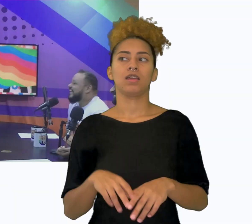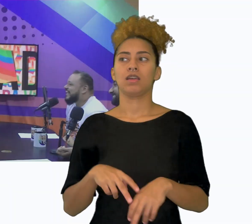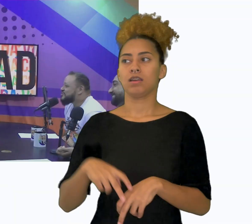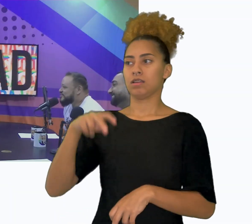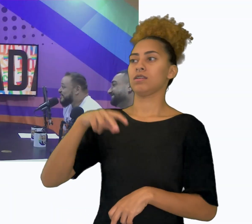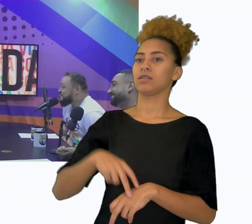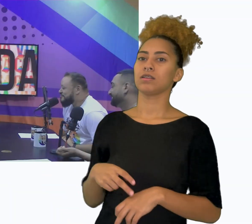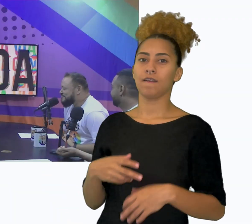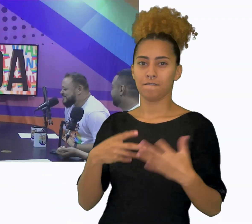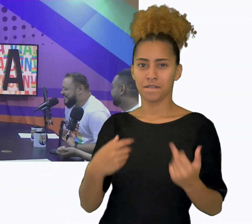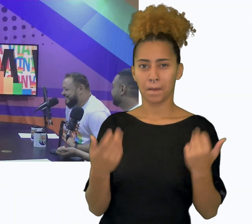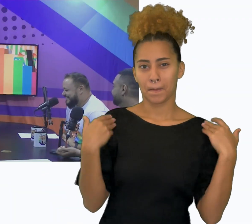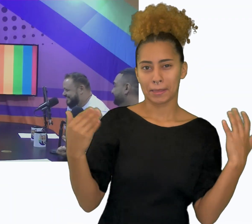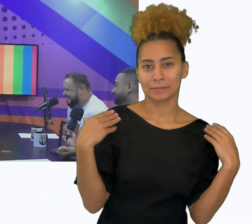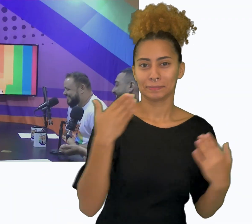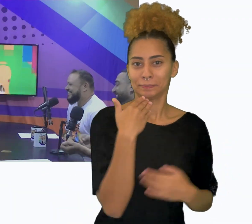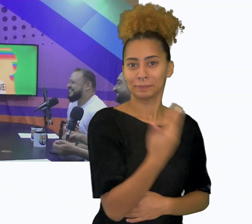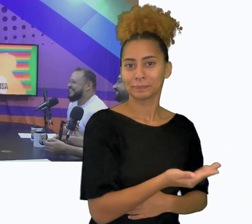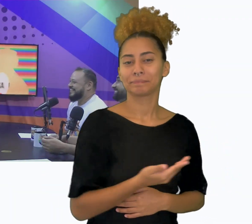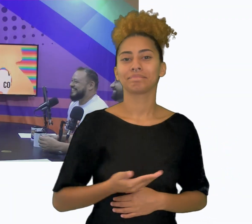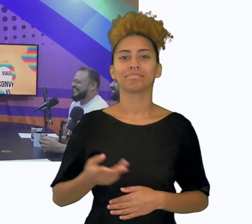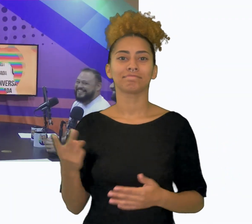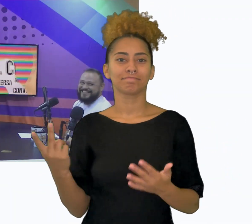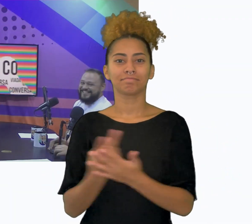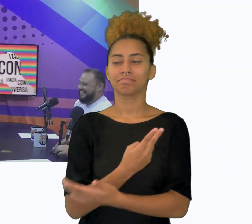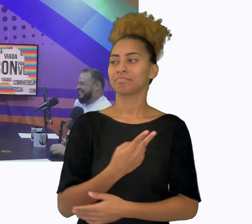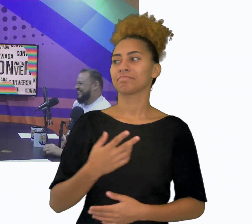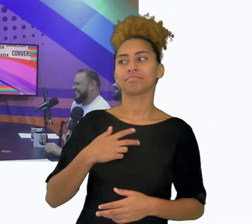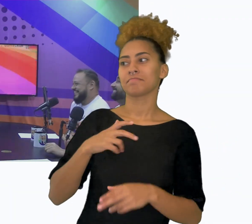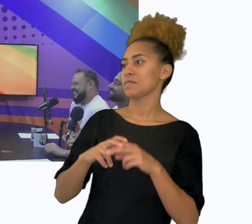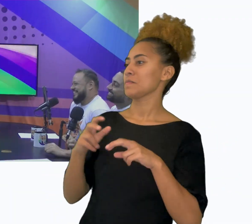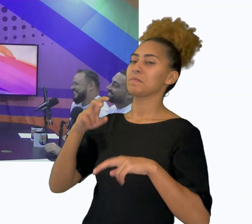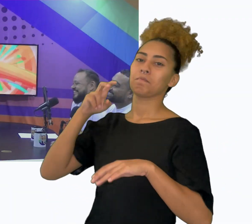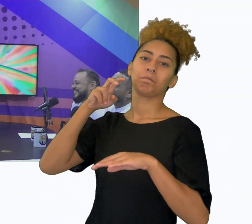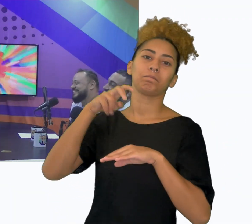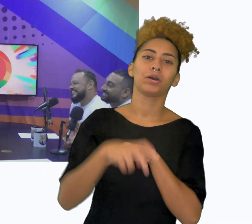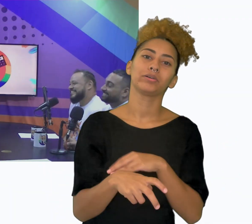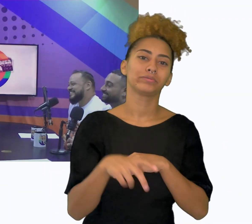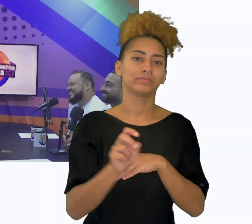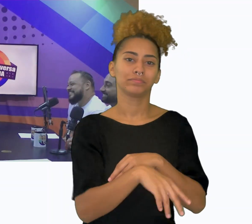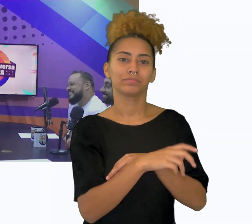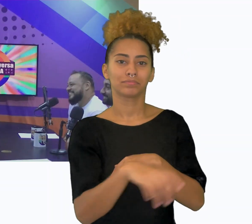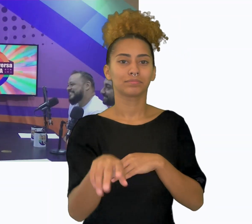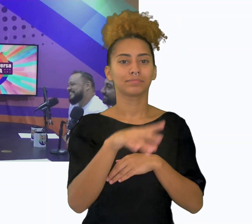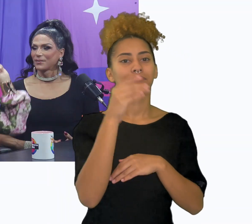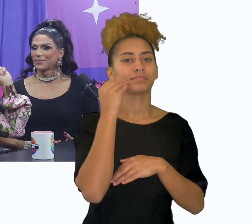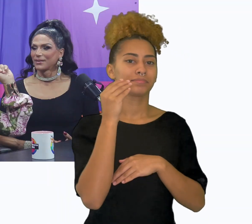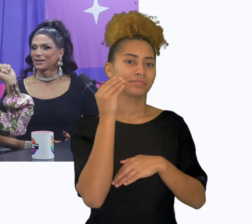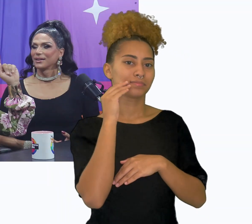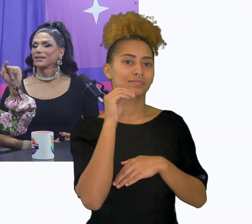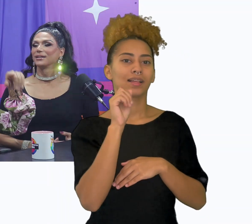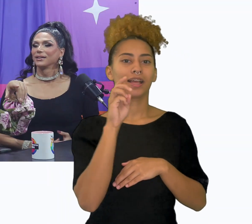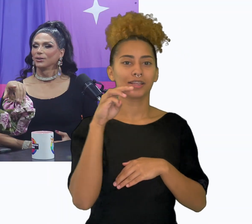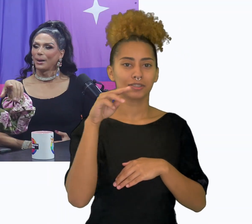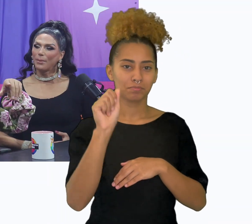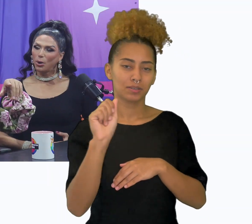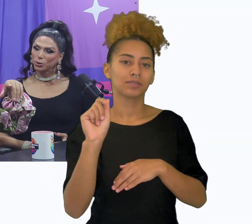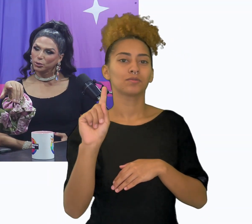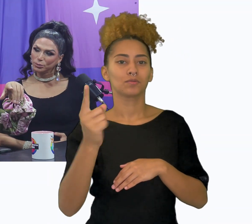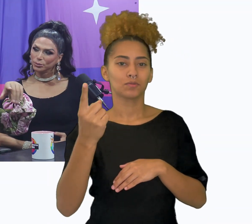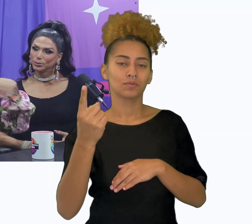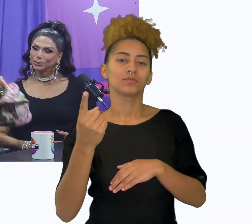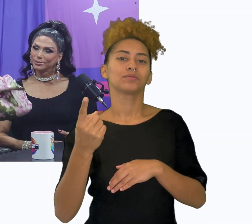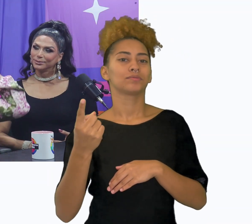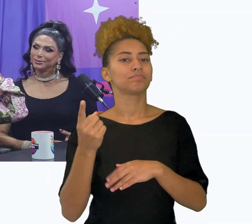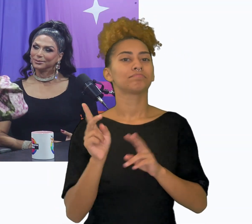pulo Ei, pelo gatinha, portão. amor, vamos sair? Dei o pulo pelo portão. E aí fui fazer a linha com 2, a Adma saiu com 1. A